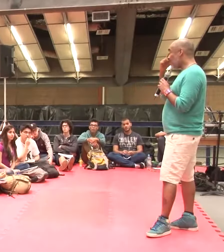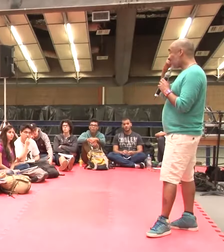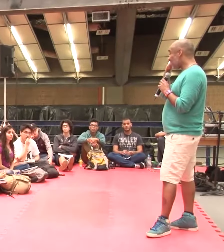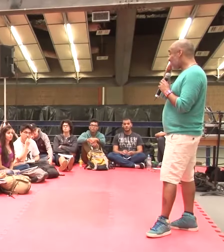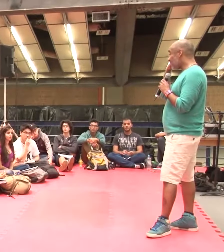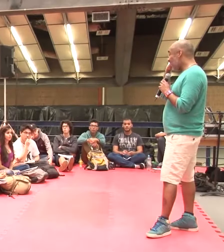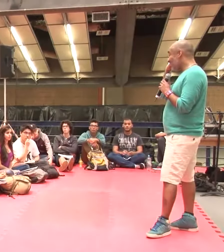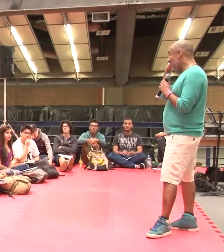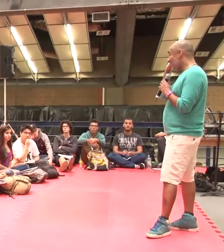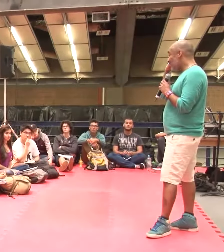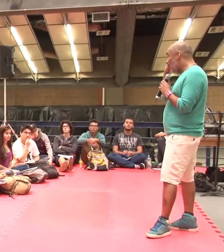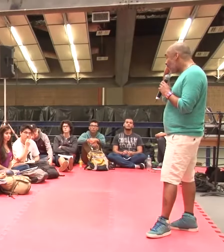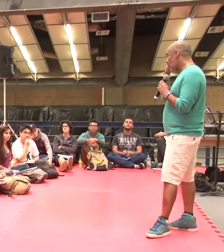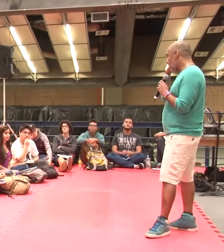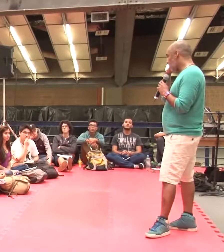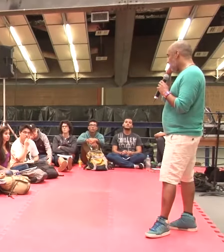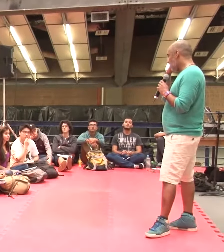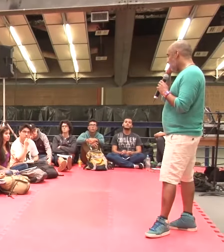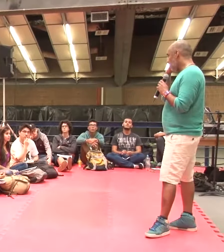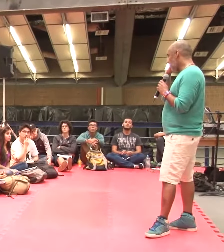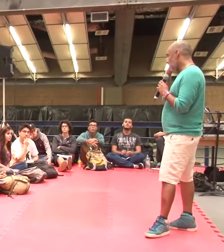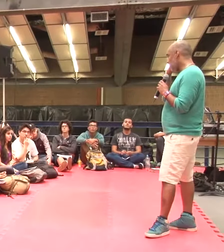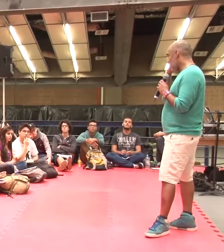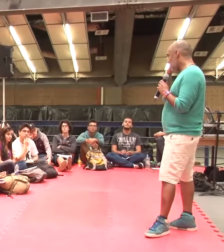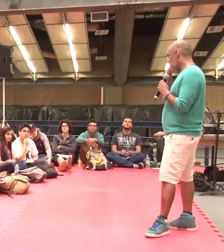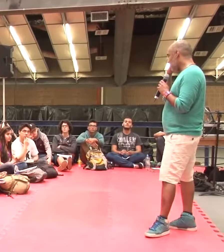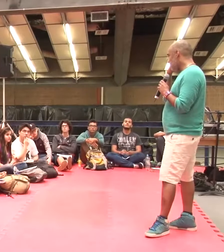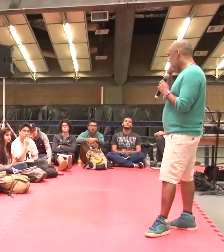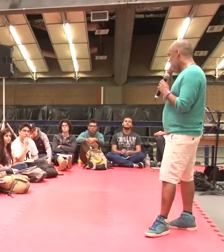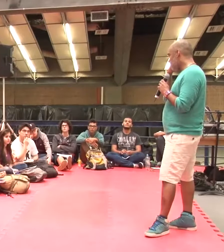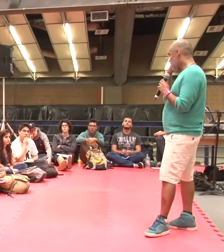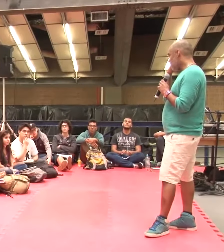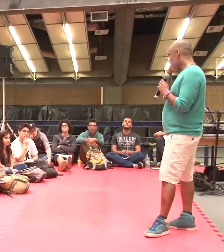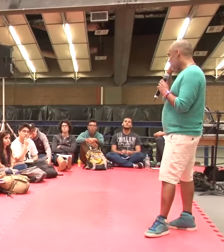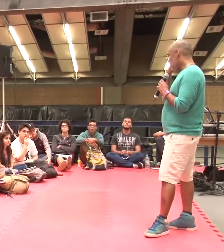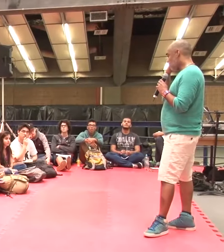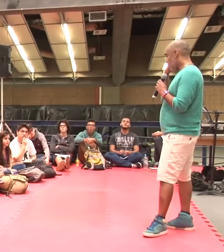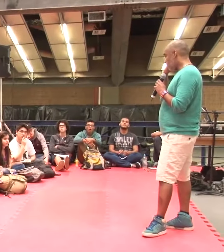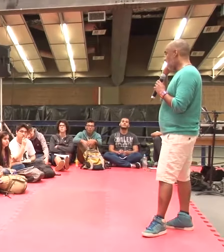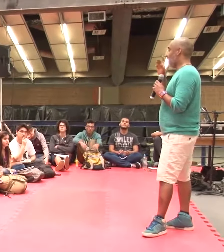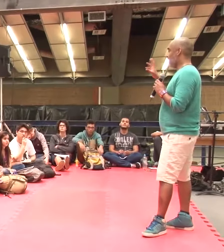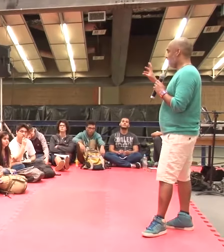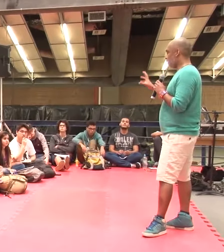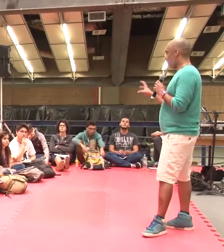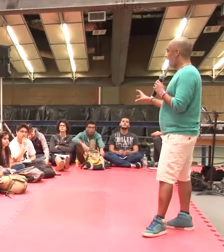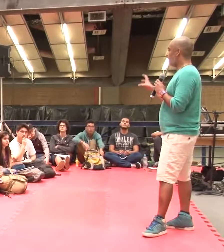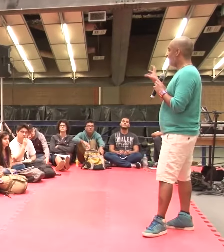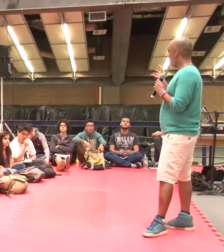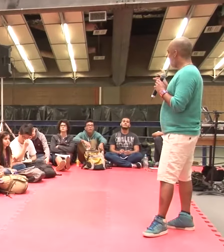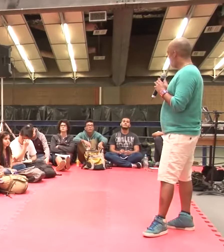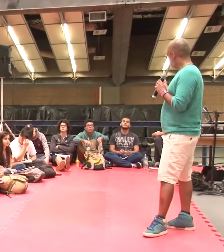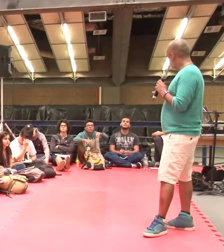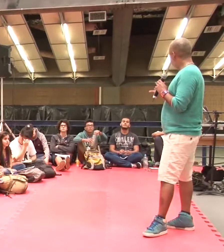Ele não pensa, ele, em momento algum, em libertar a Bertoleza. Pelo contrário, ela faz